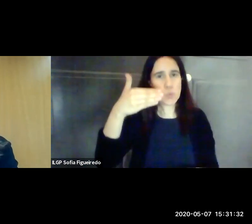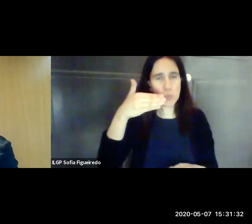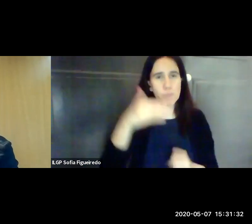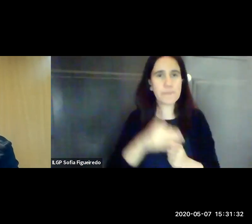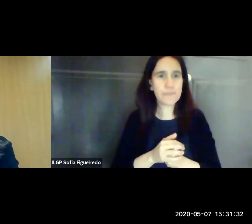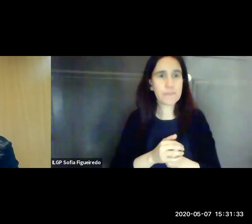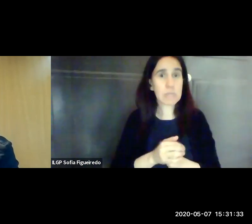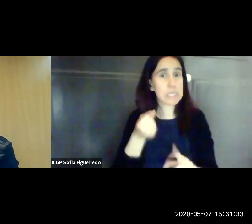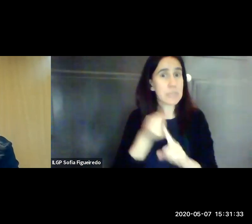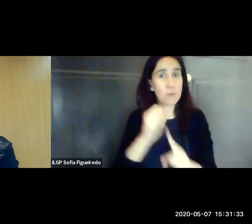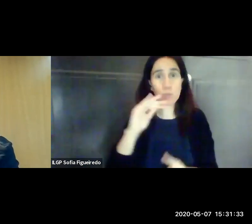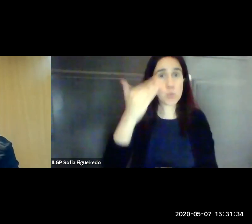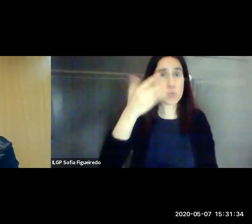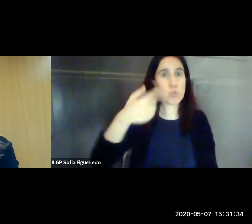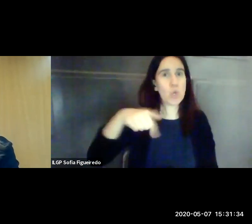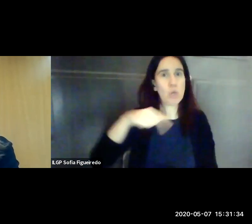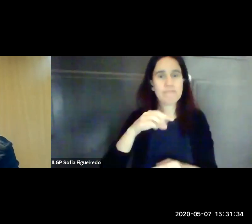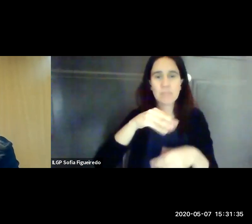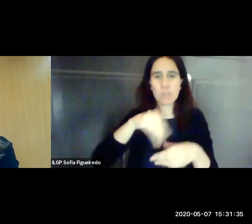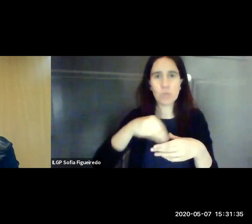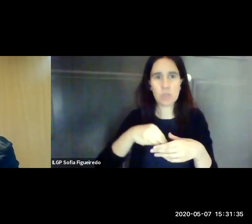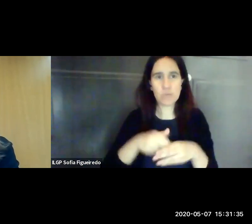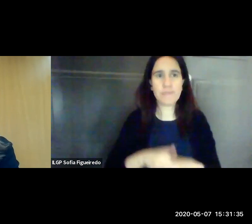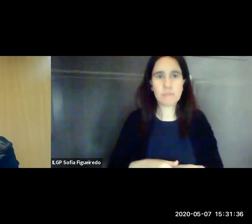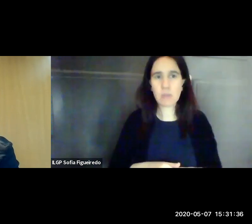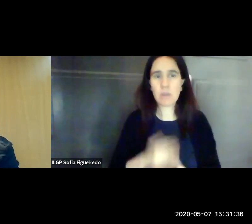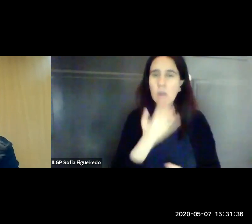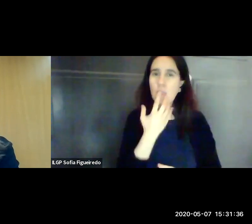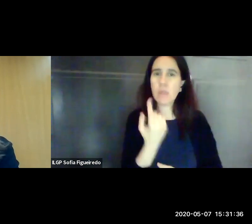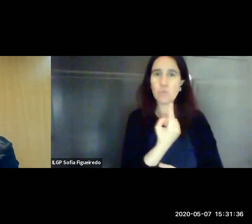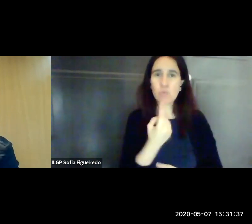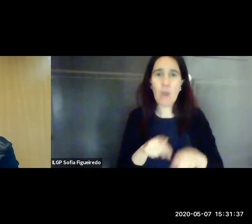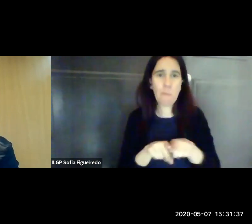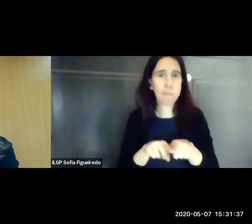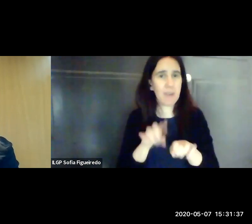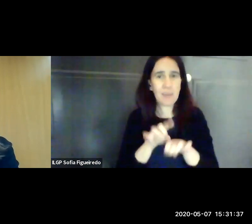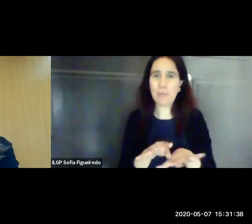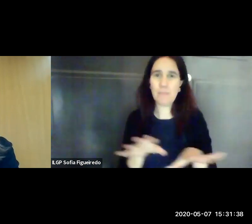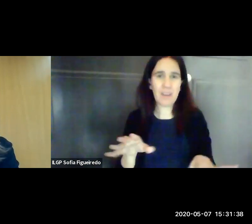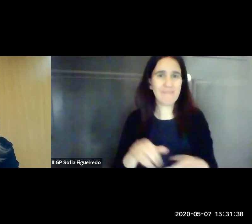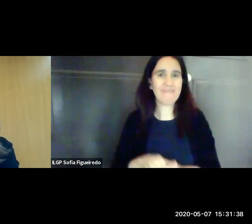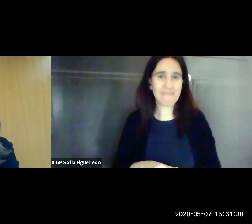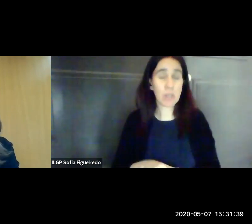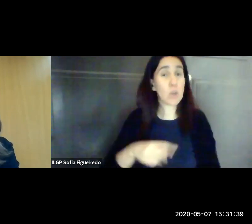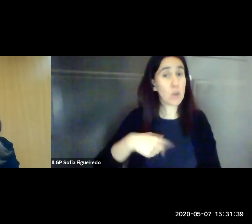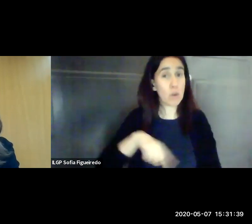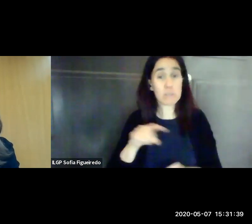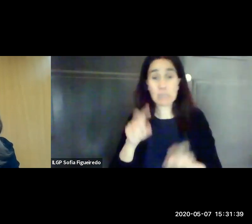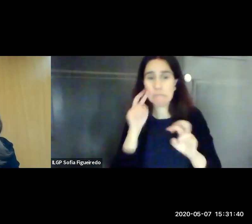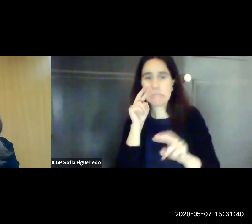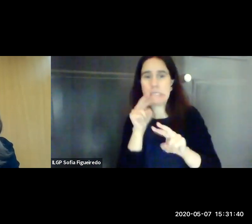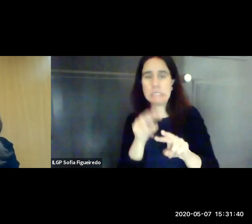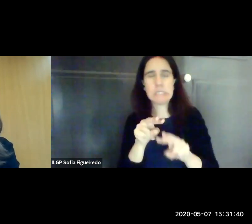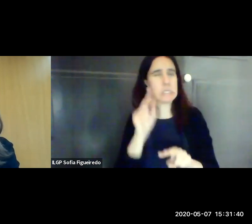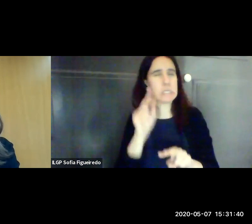nosso grande desafio no meio deste contexto. A solidão é uma epidemia, é importante que todos estejamos atentos a esta questão, porque cada um